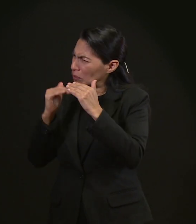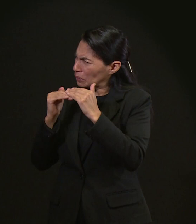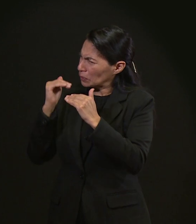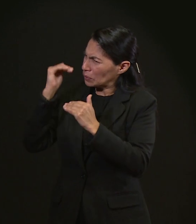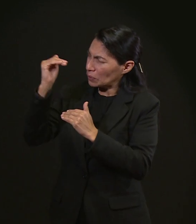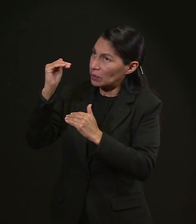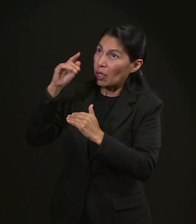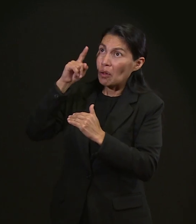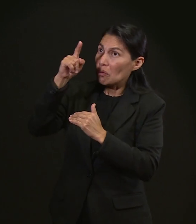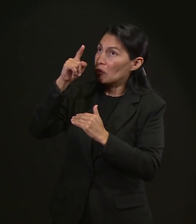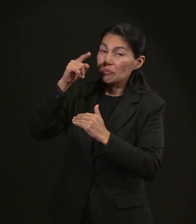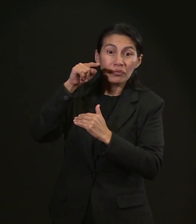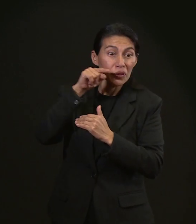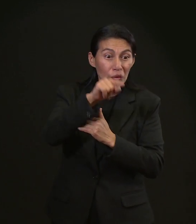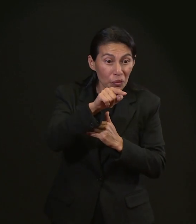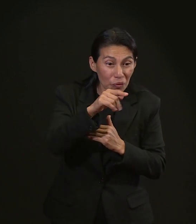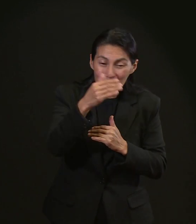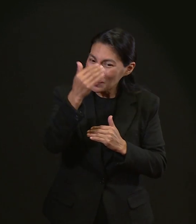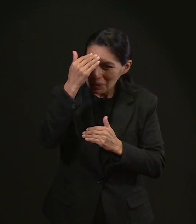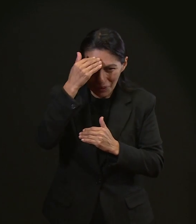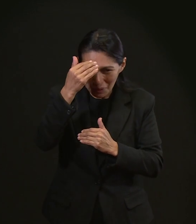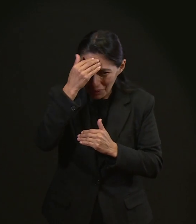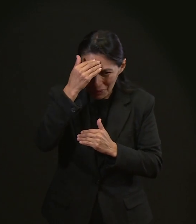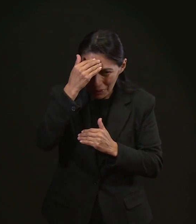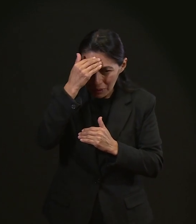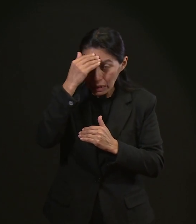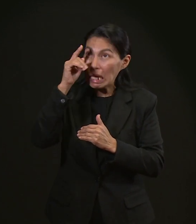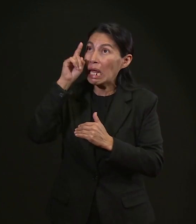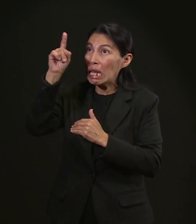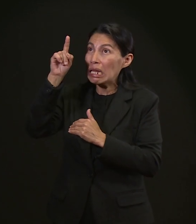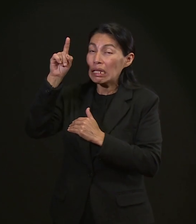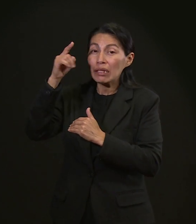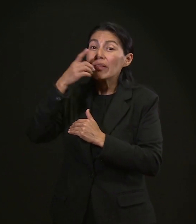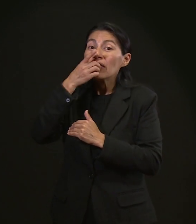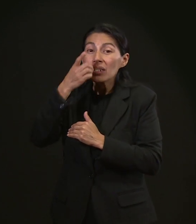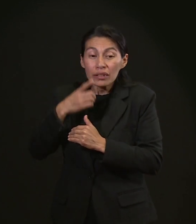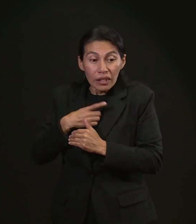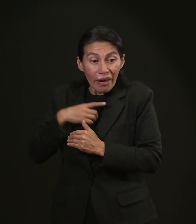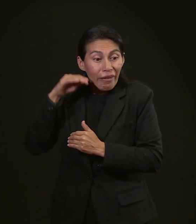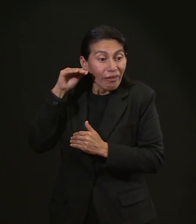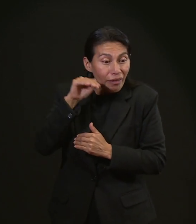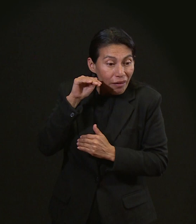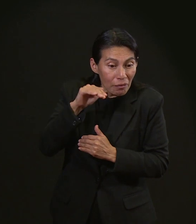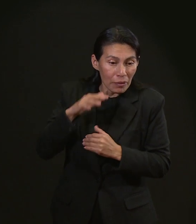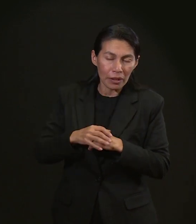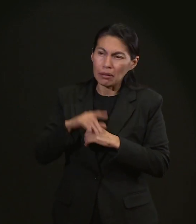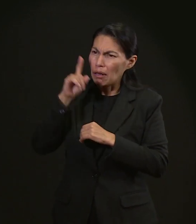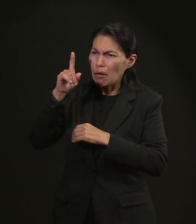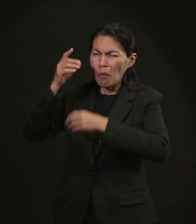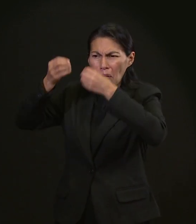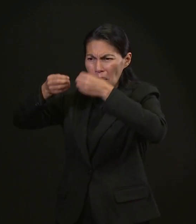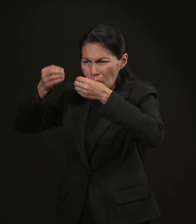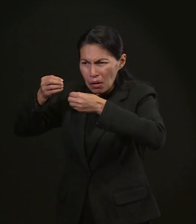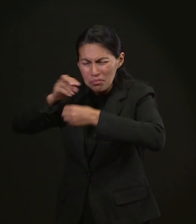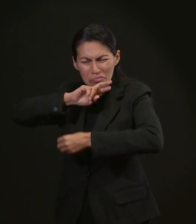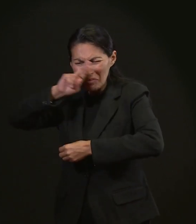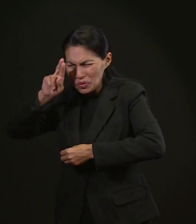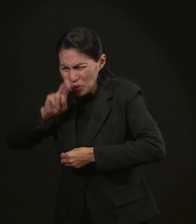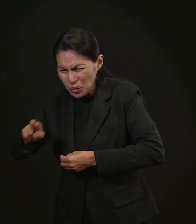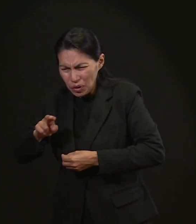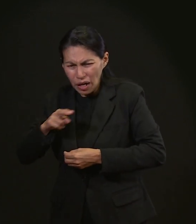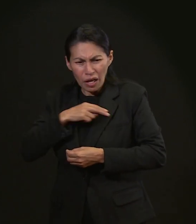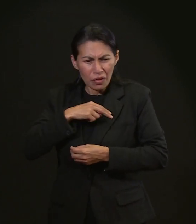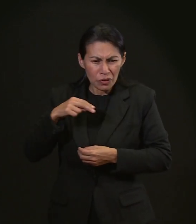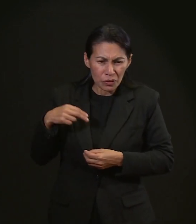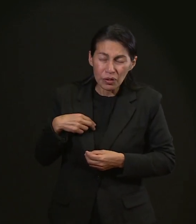tú pero llama y nunca estará ocupada yo les digo yo nunca va a ser ocupado y si